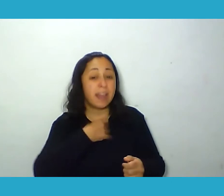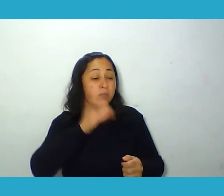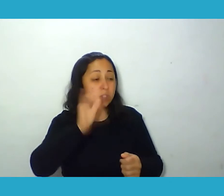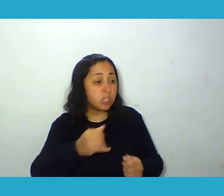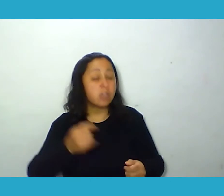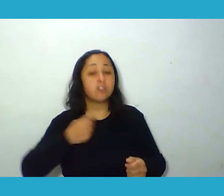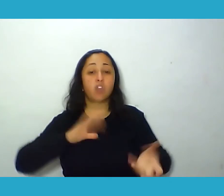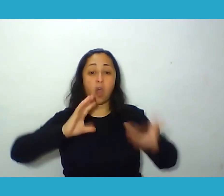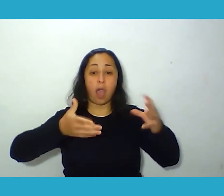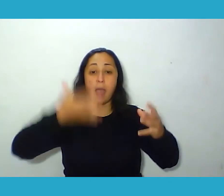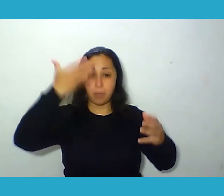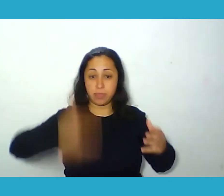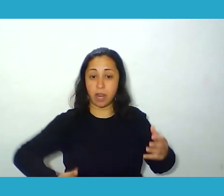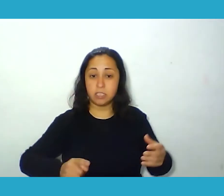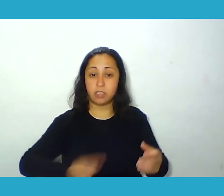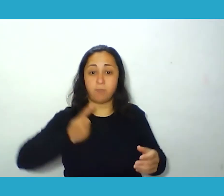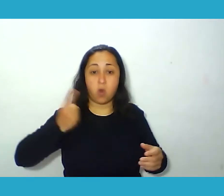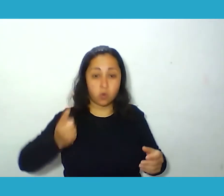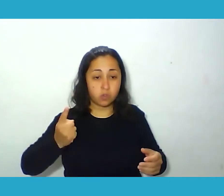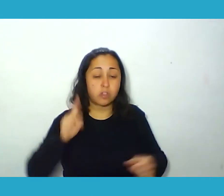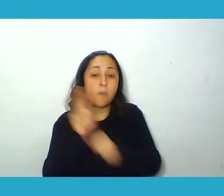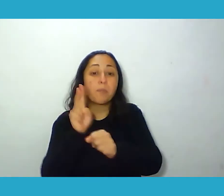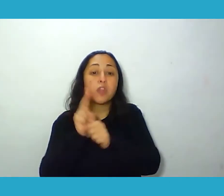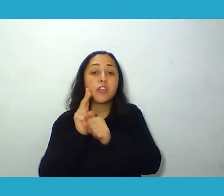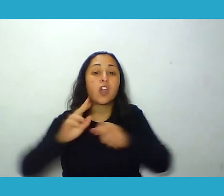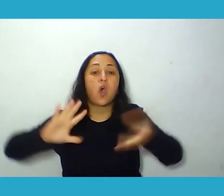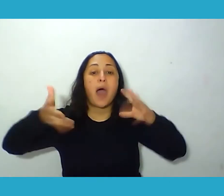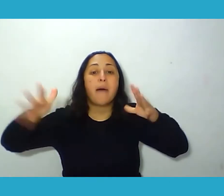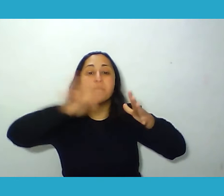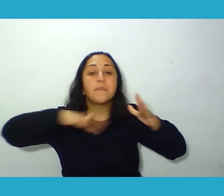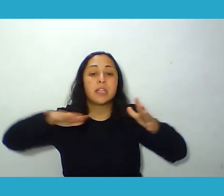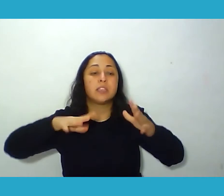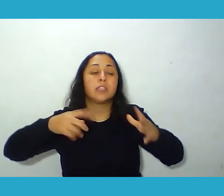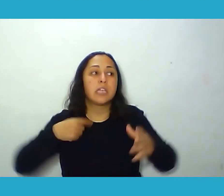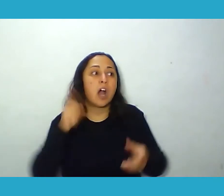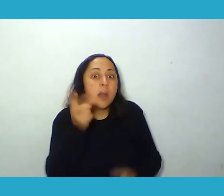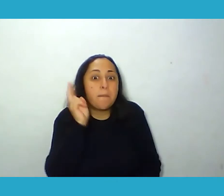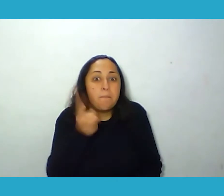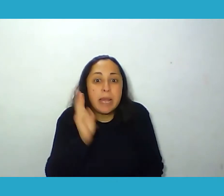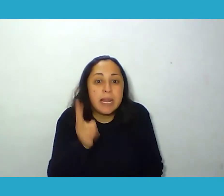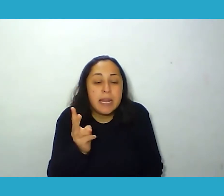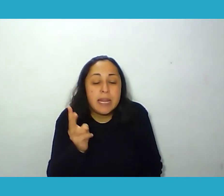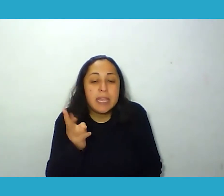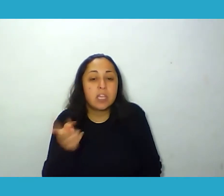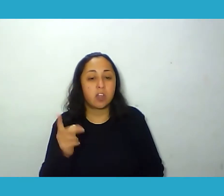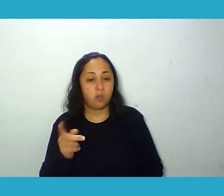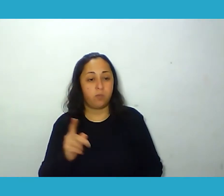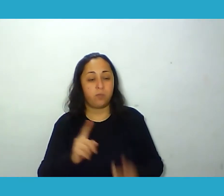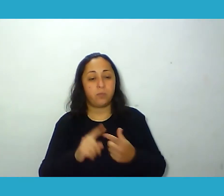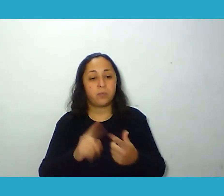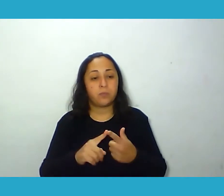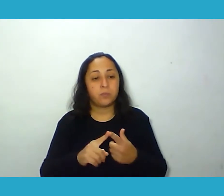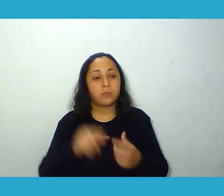ser ambientalista y orgullosa de eso. Va a proteger el ambiente. En este momento estamos viviendo un peligro y vulnerabilidad social y ambiental